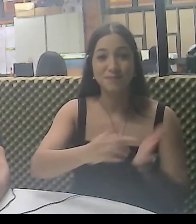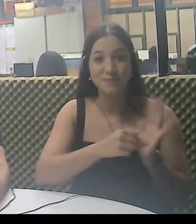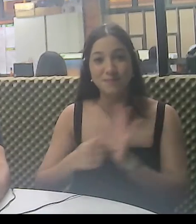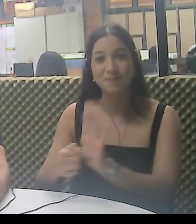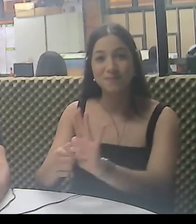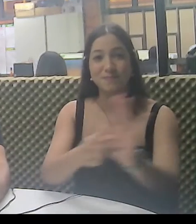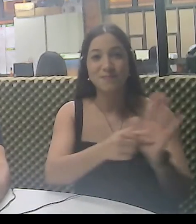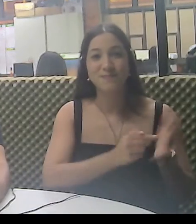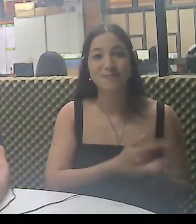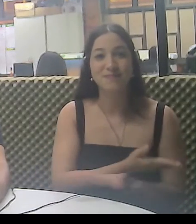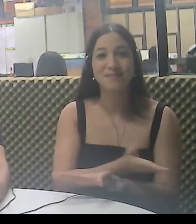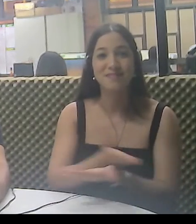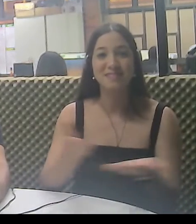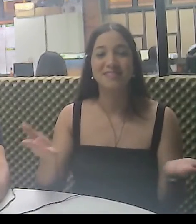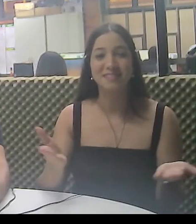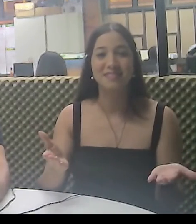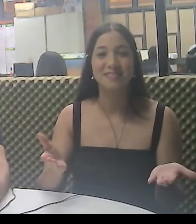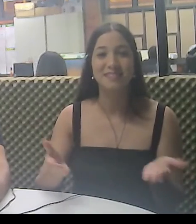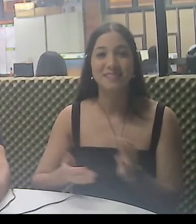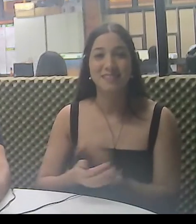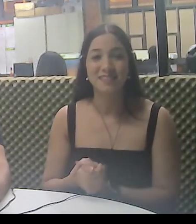Uberlândia no ar pra você.